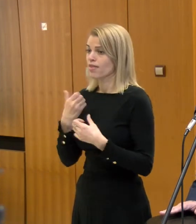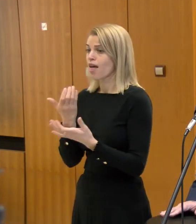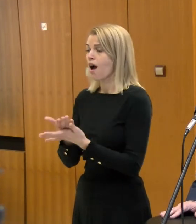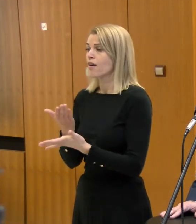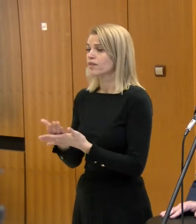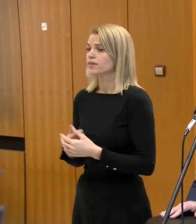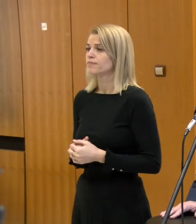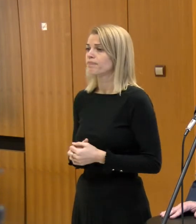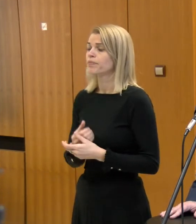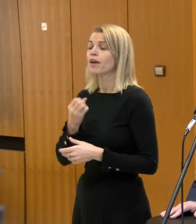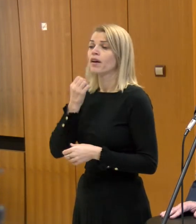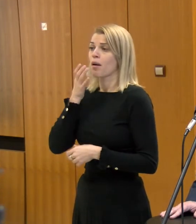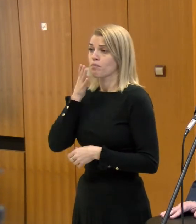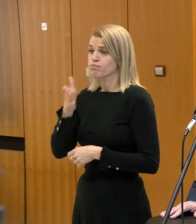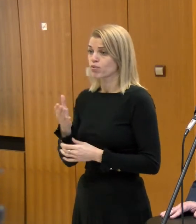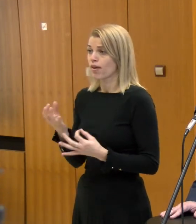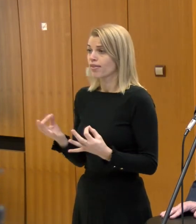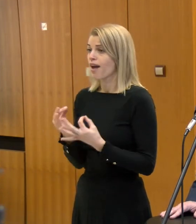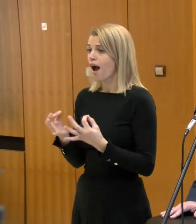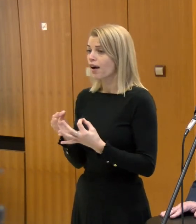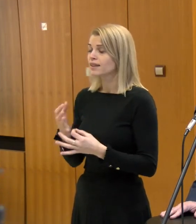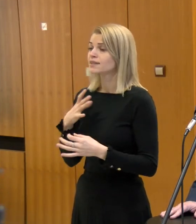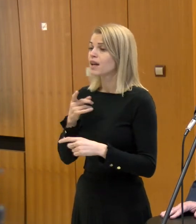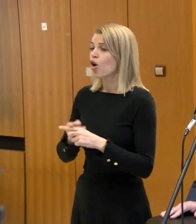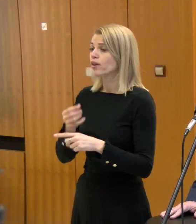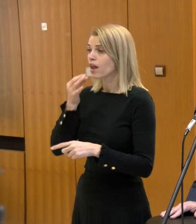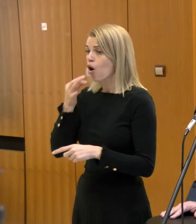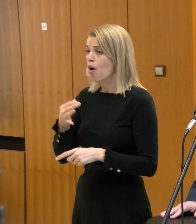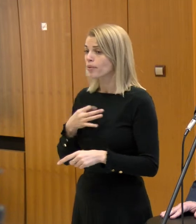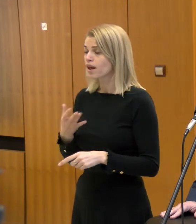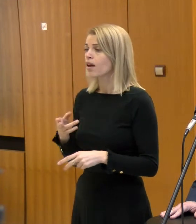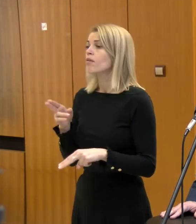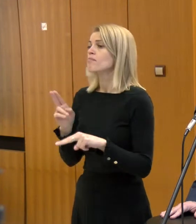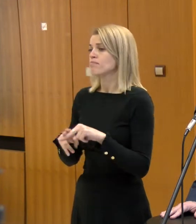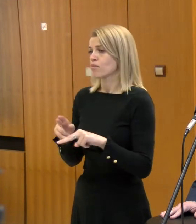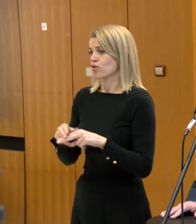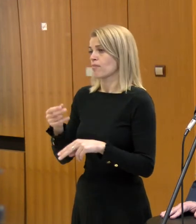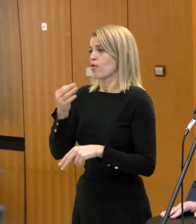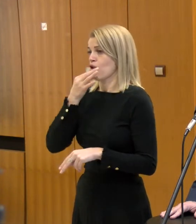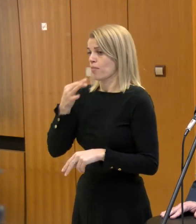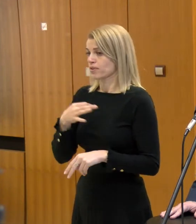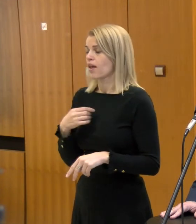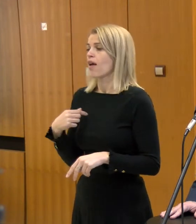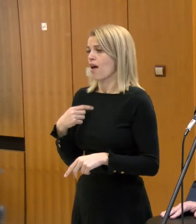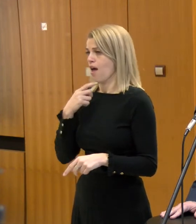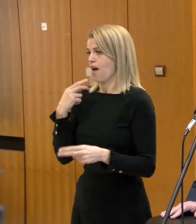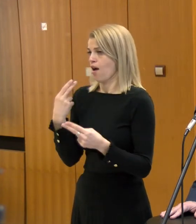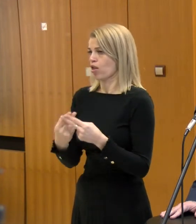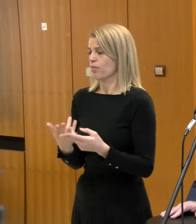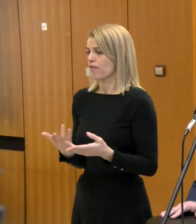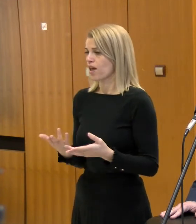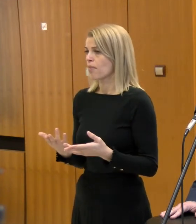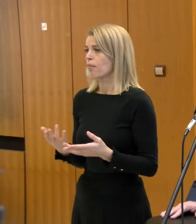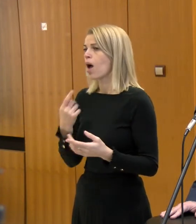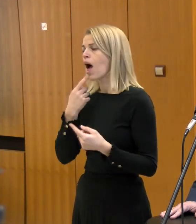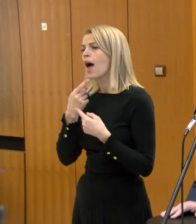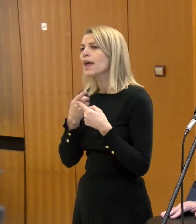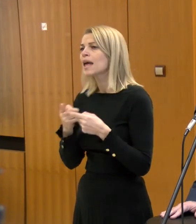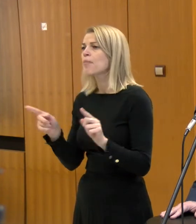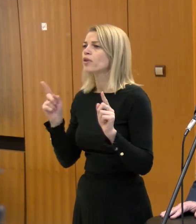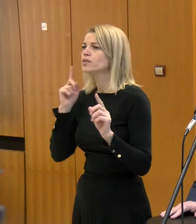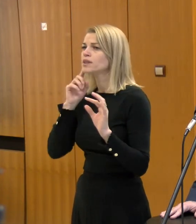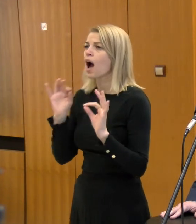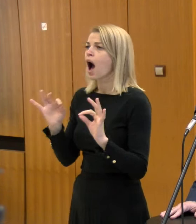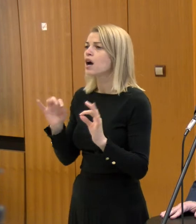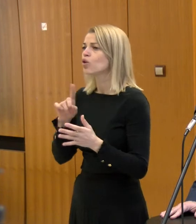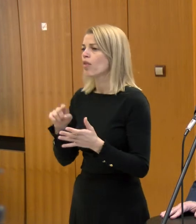Keď nejaký bude, na ktorý sa budete chcieť konkrétne spýtať, potom sa ma opýtajte a ja sa k nemu vyjadrím. Na hypotetické otázky